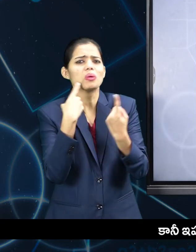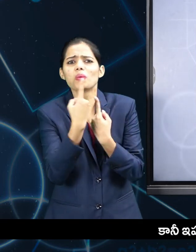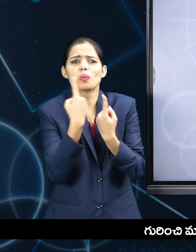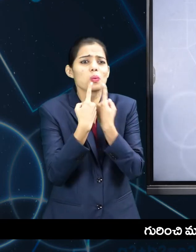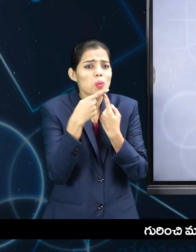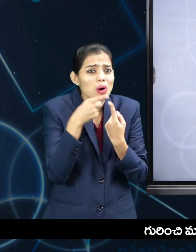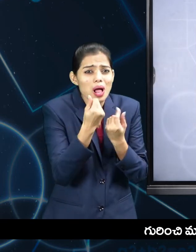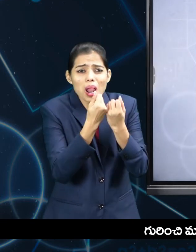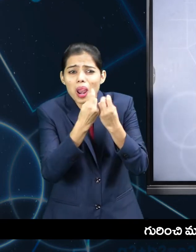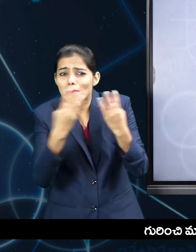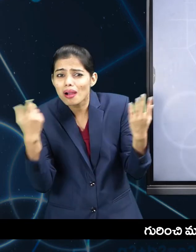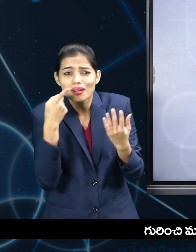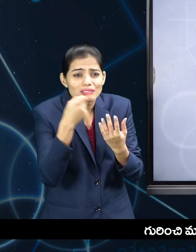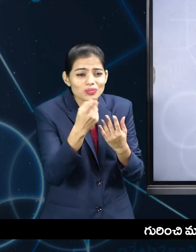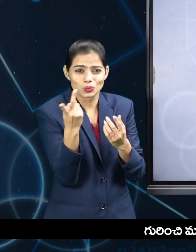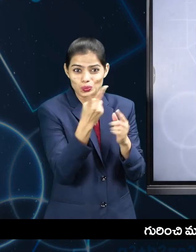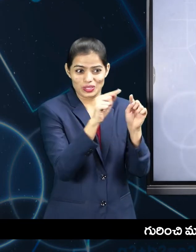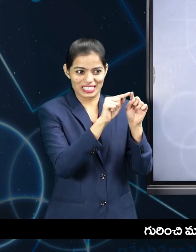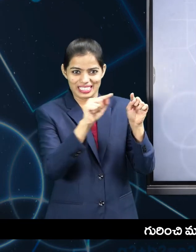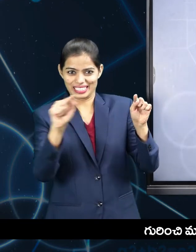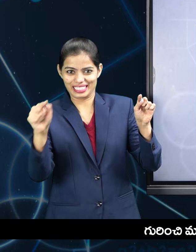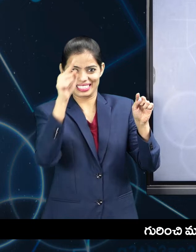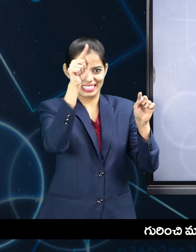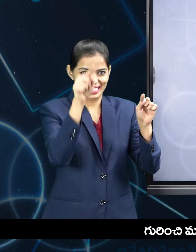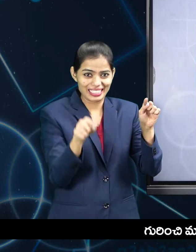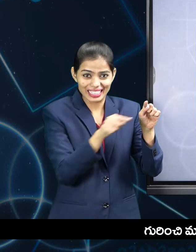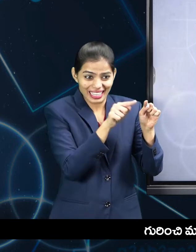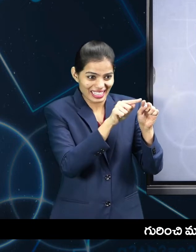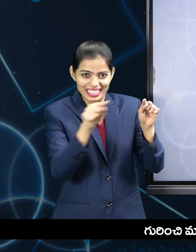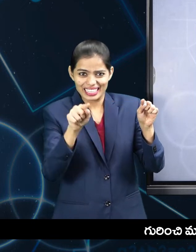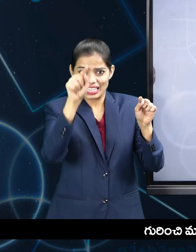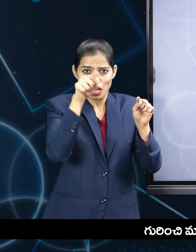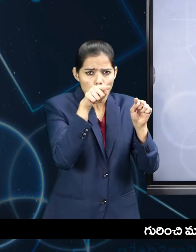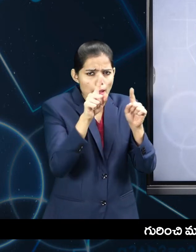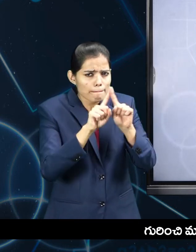సంఖ్యల గురించి మాత్రమే కాకుండా ఇంకా చాలా ఎక్కువ మాట్లాడతారు.